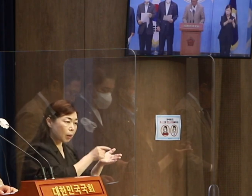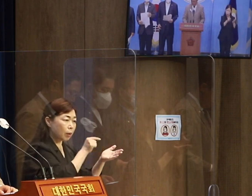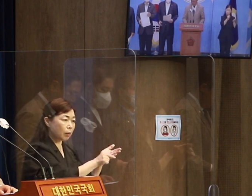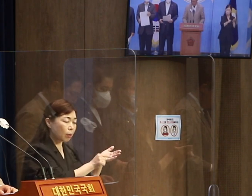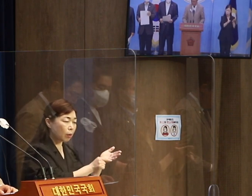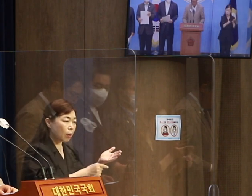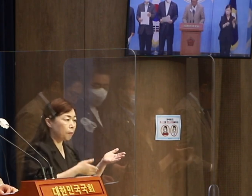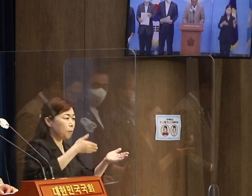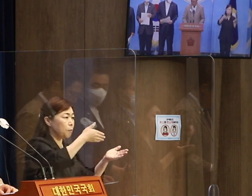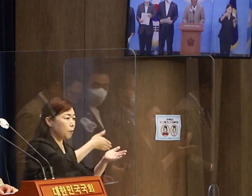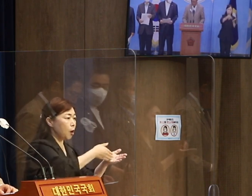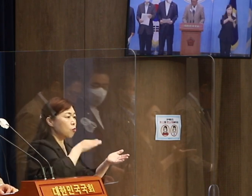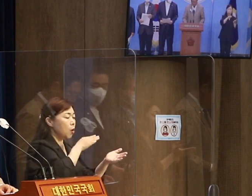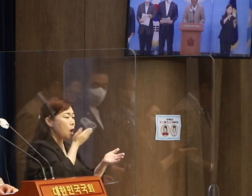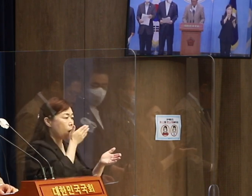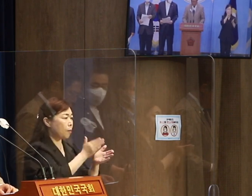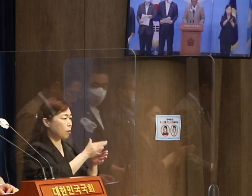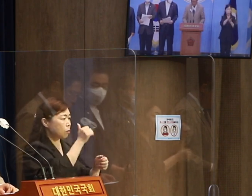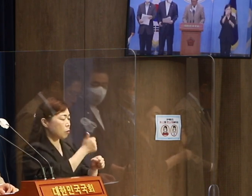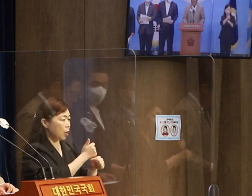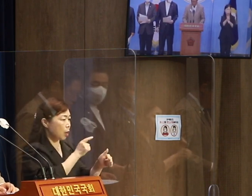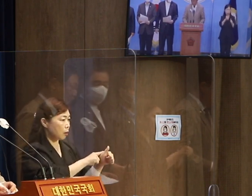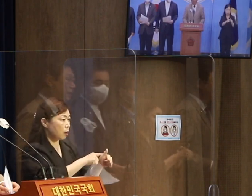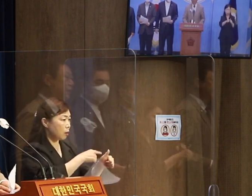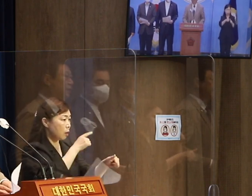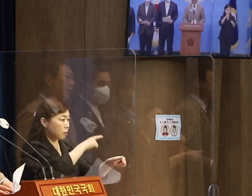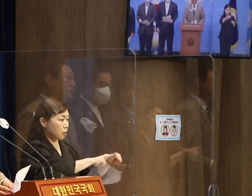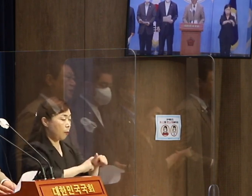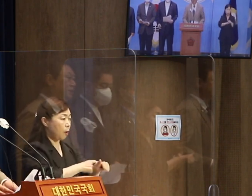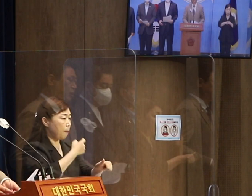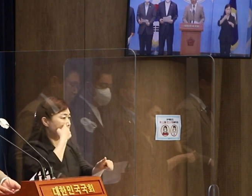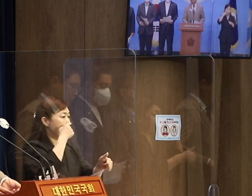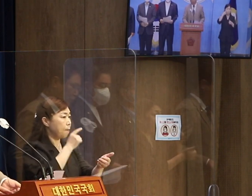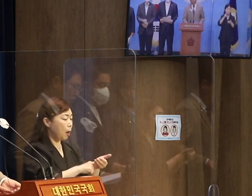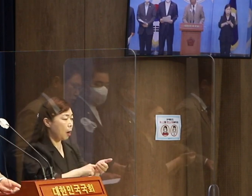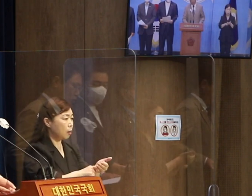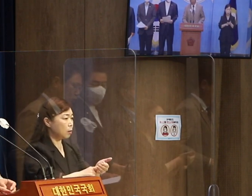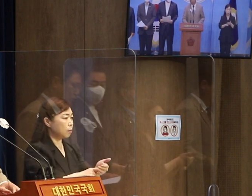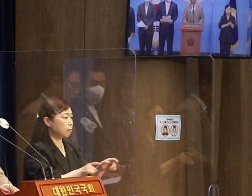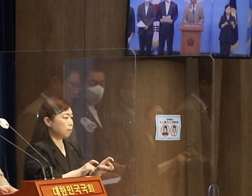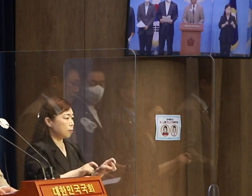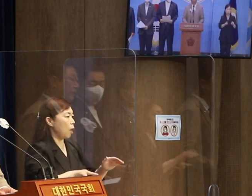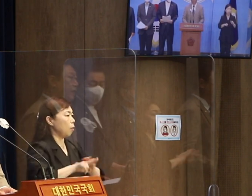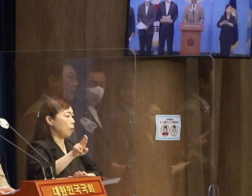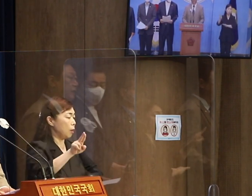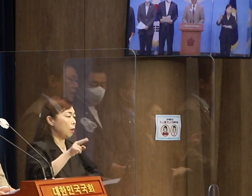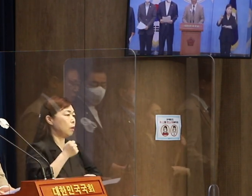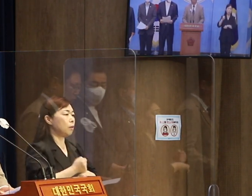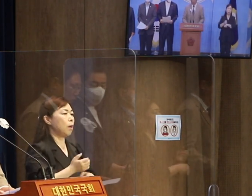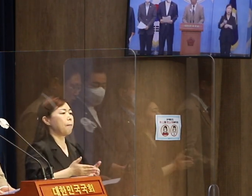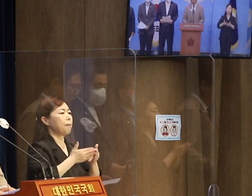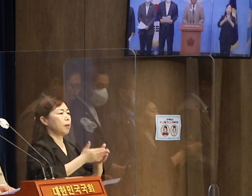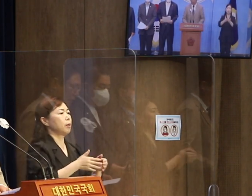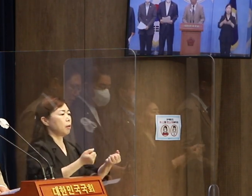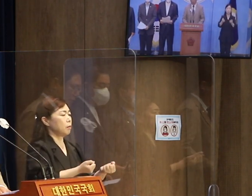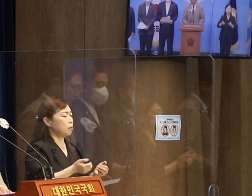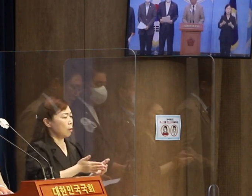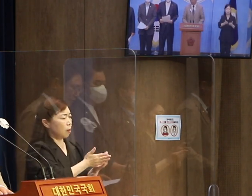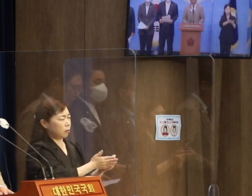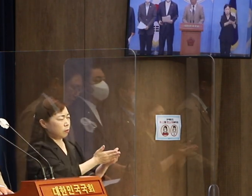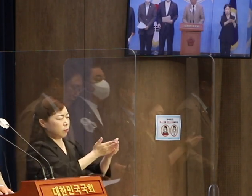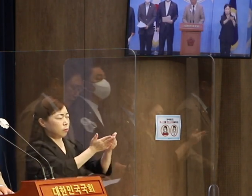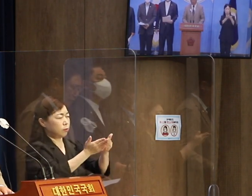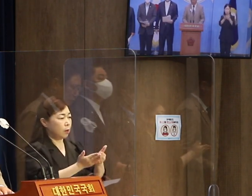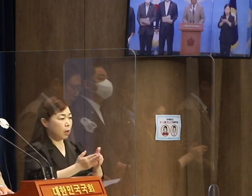재입항했다가 공범 중 1인이 체포되는 것을 보고 다시 선박으로 도주해서 해상으로